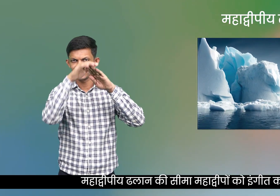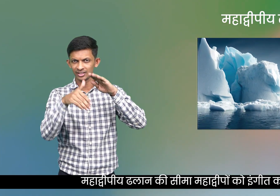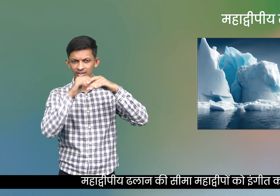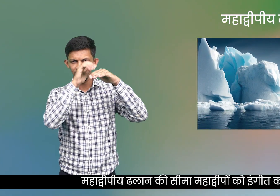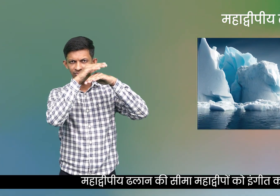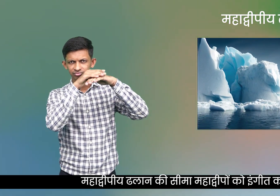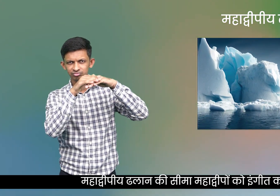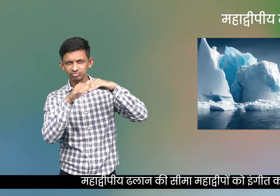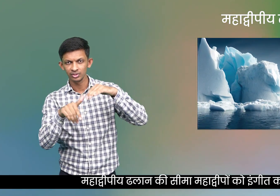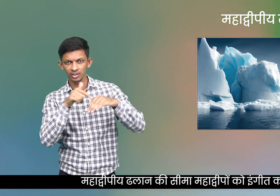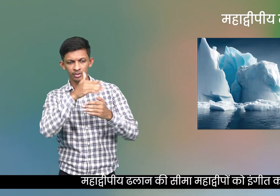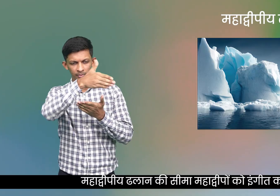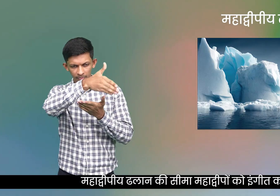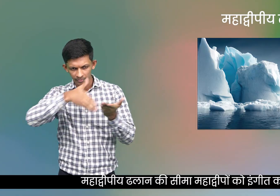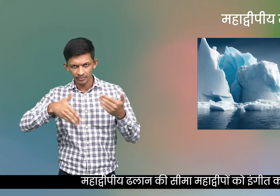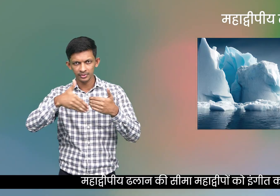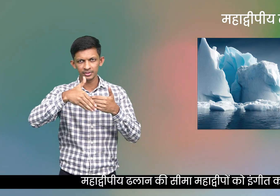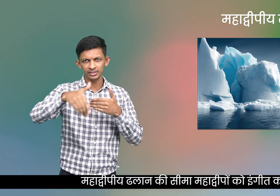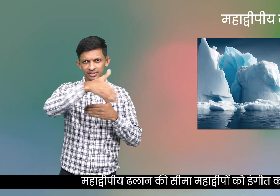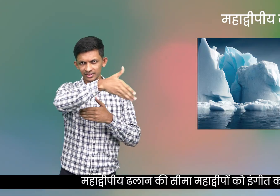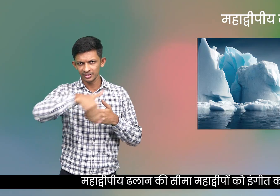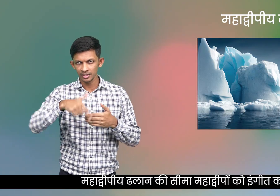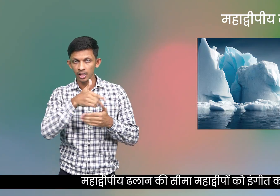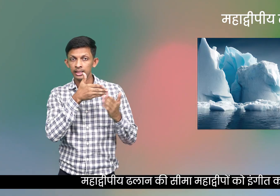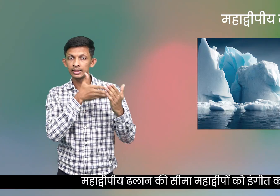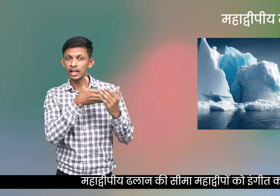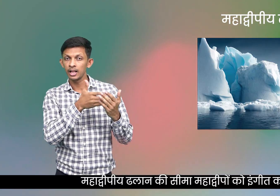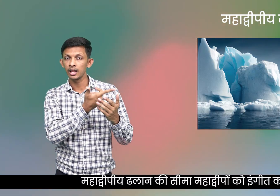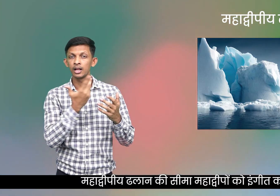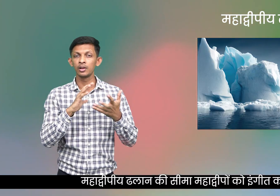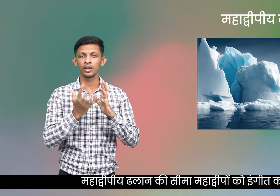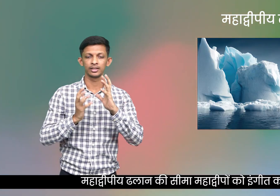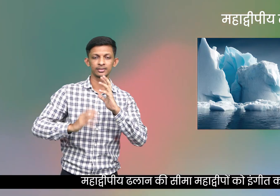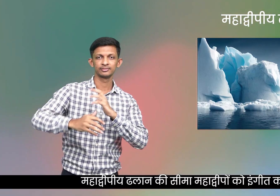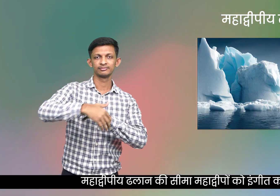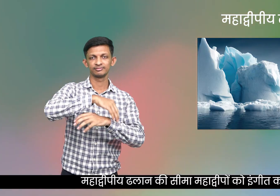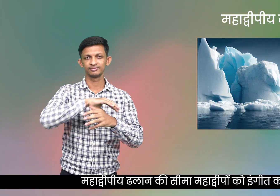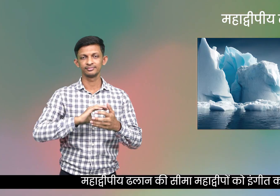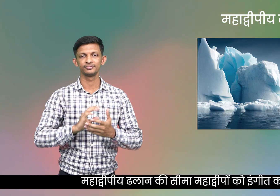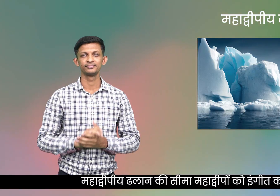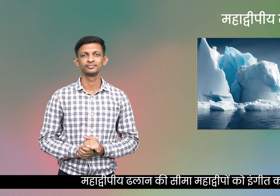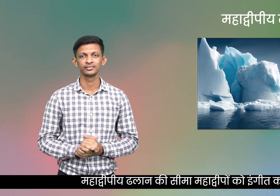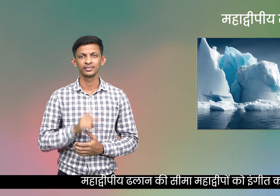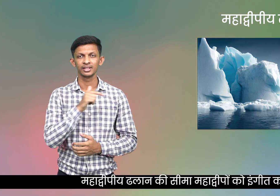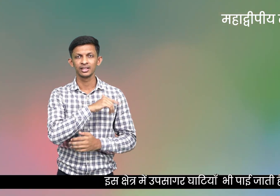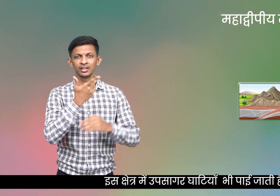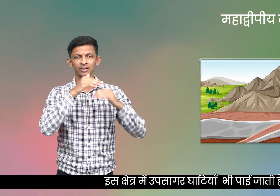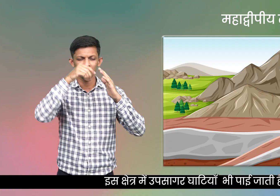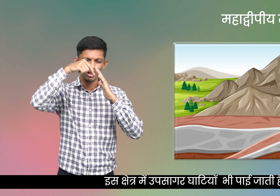महाद्वीपीय ढलान की सीमा महाद्वीपों को इंगित करती है। इस क्षेत्र